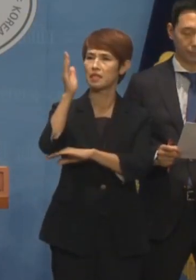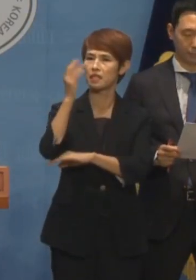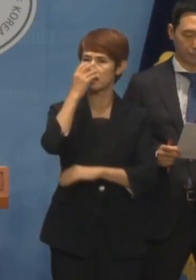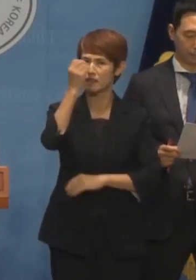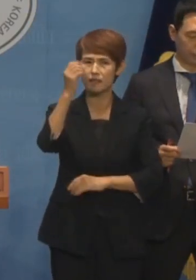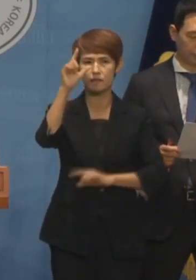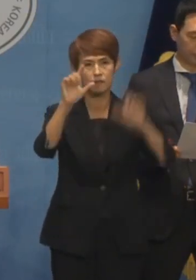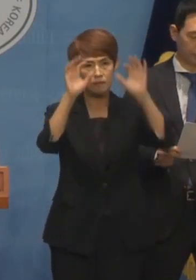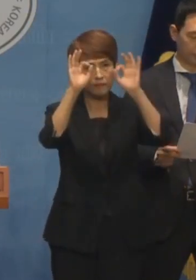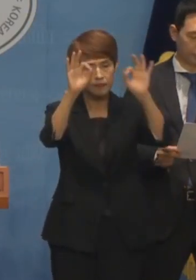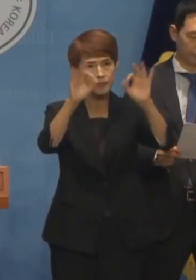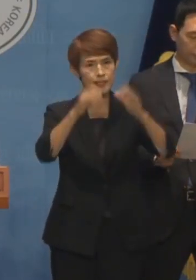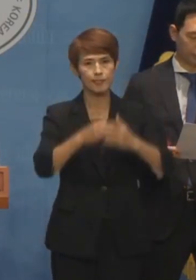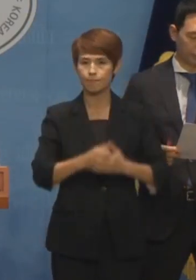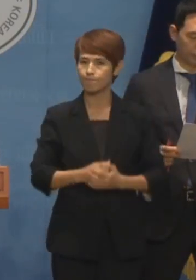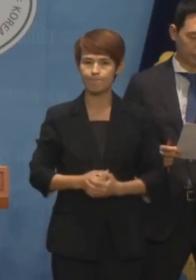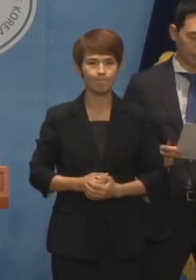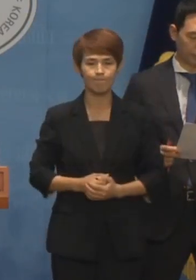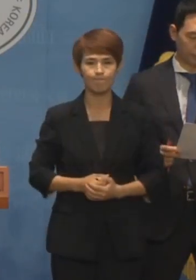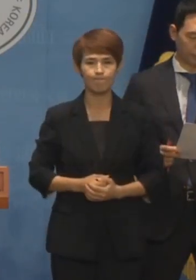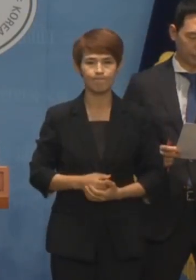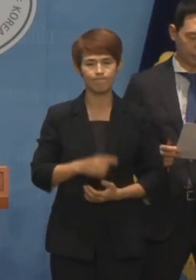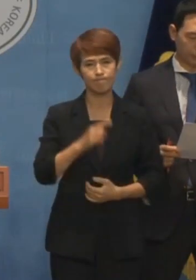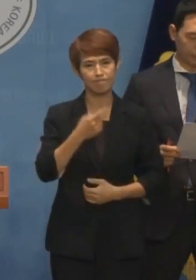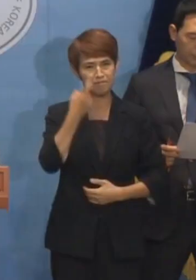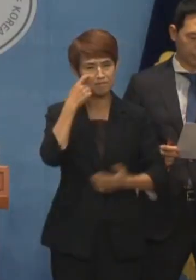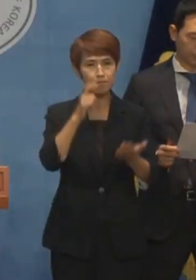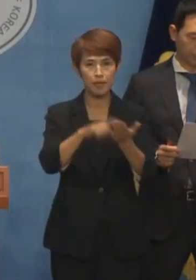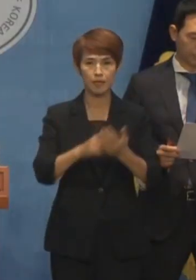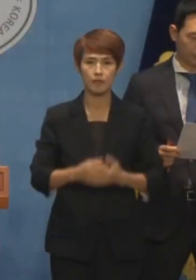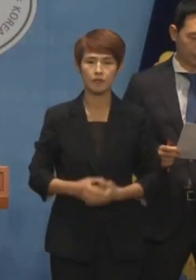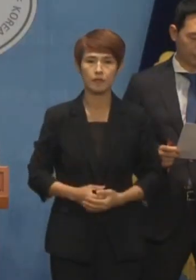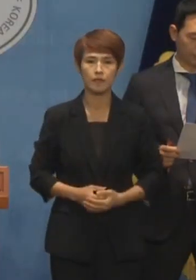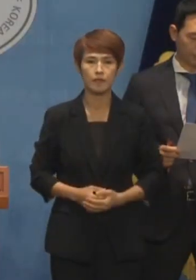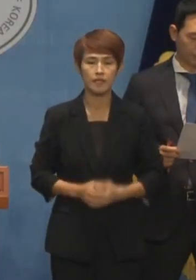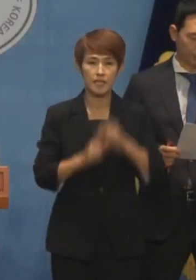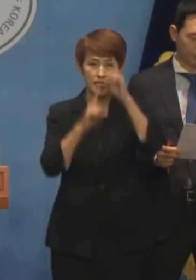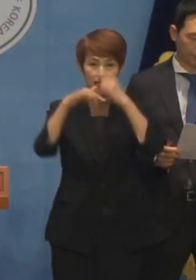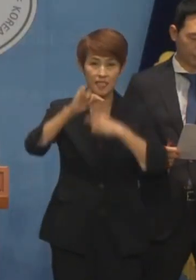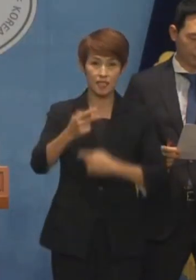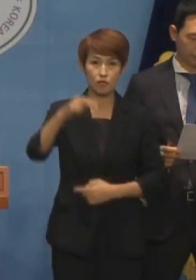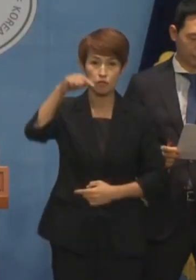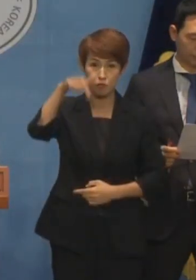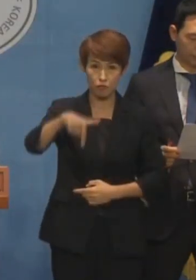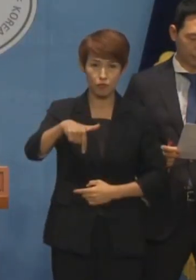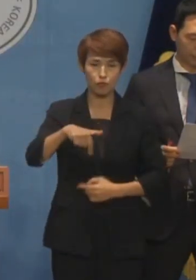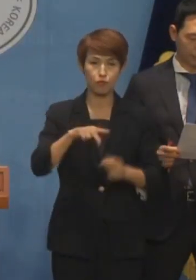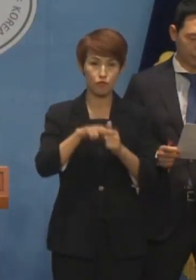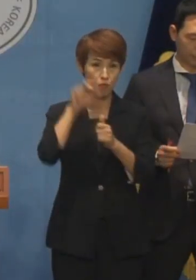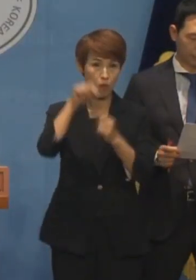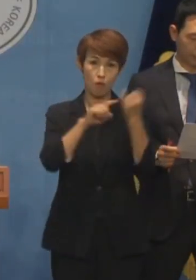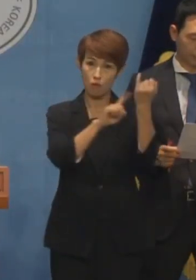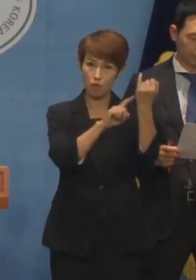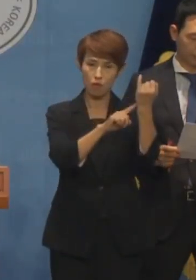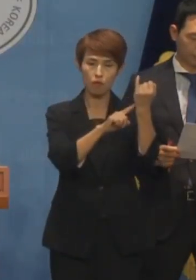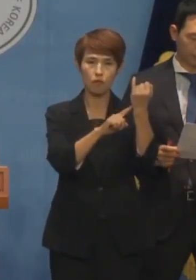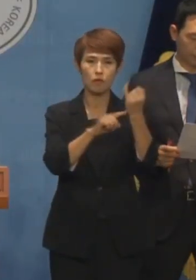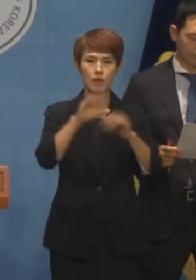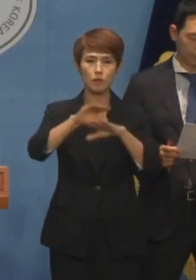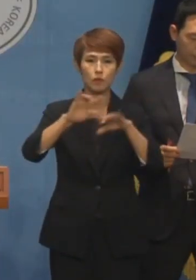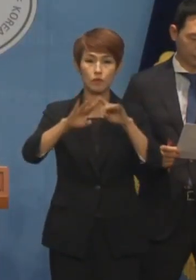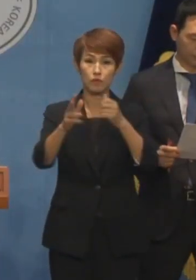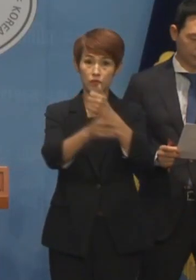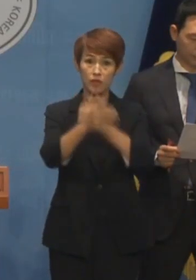않고 있다는 점을 저희가 발견했습니다. 그래서 이진숙 후보자는